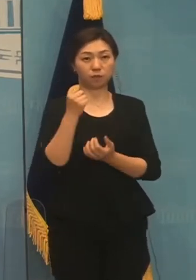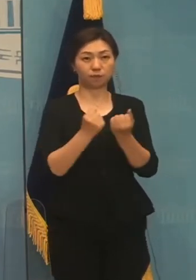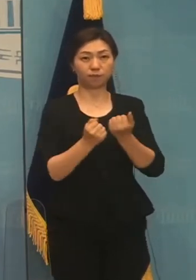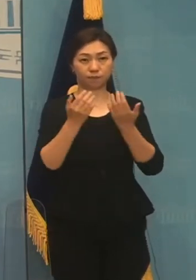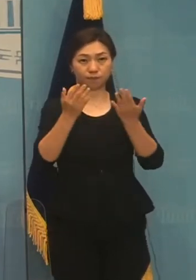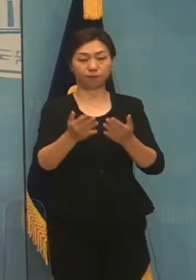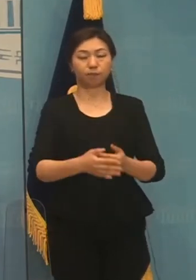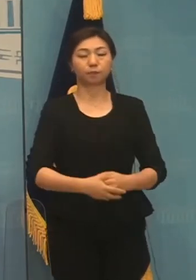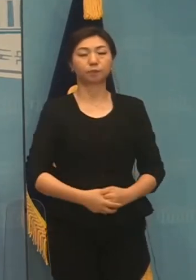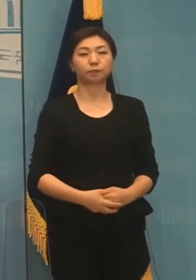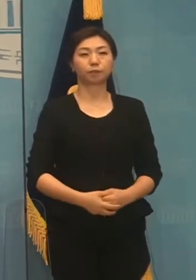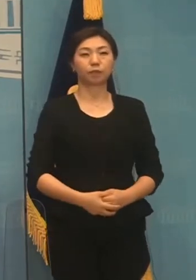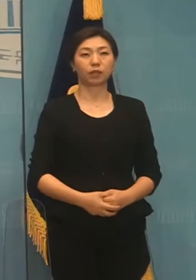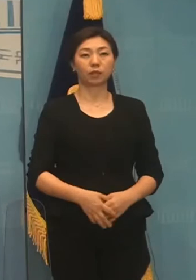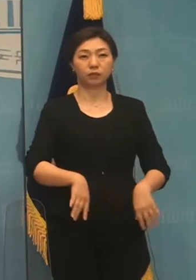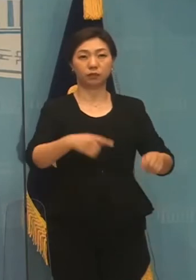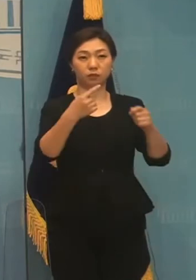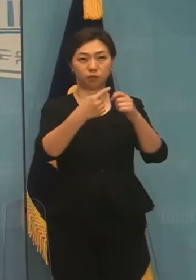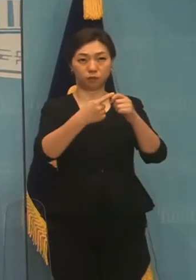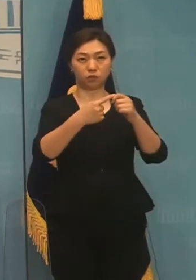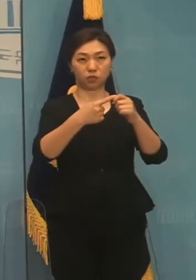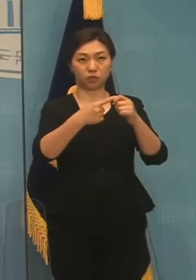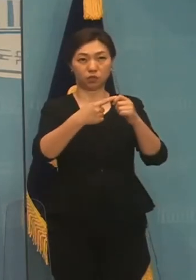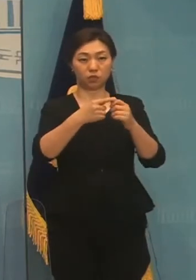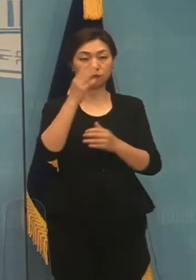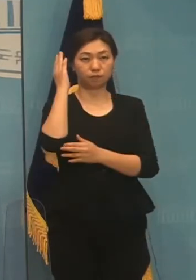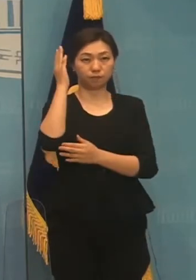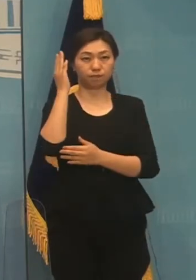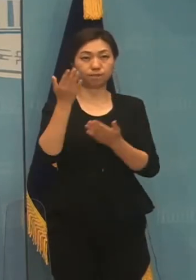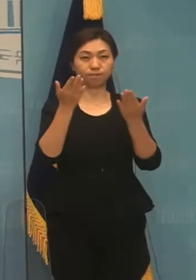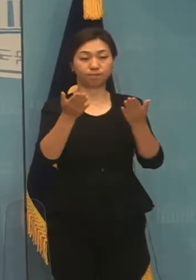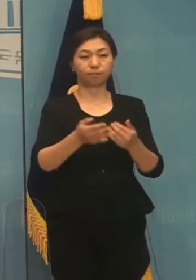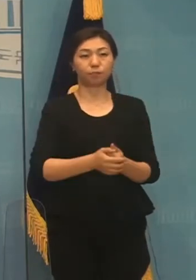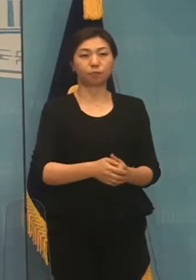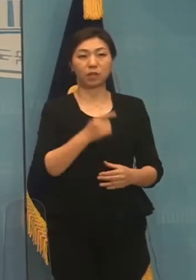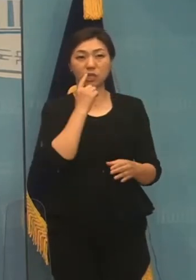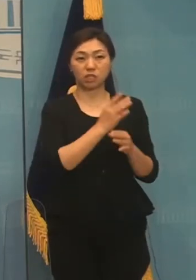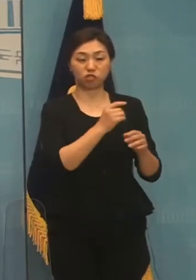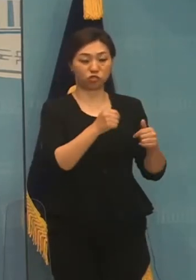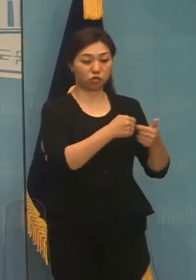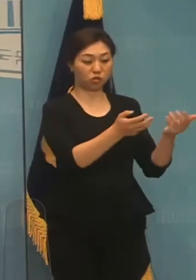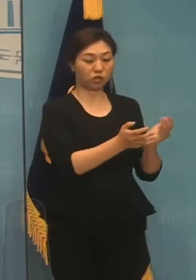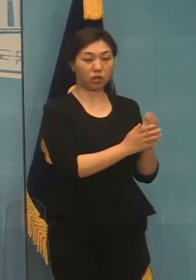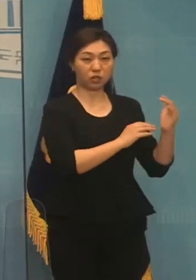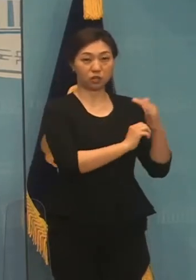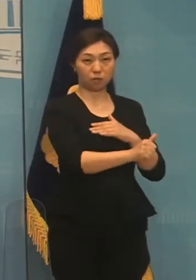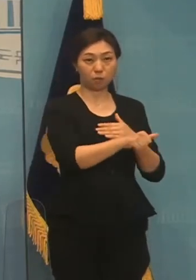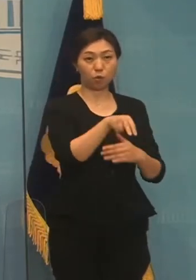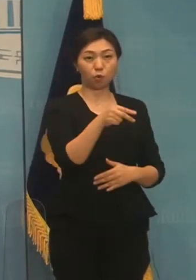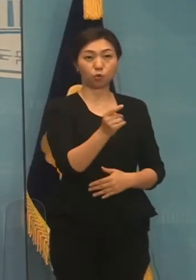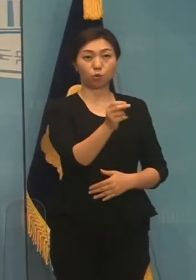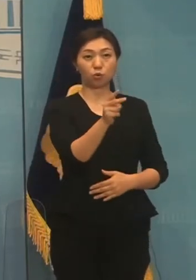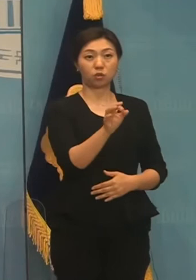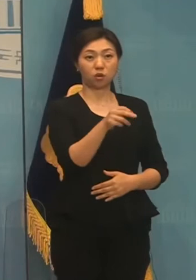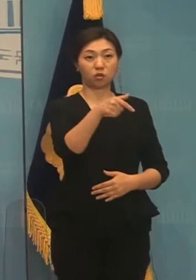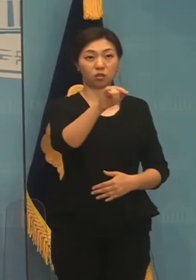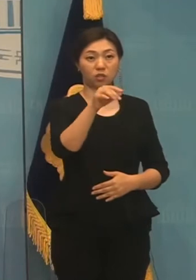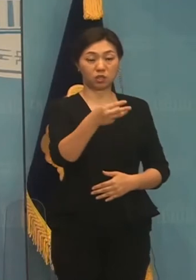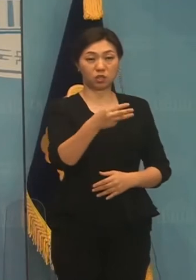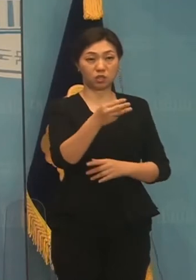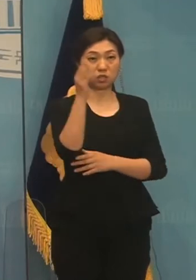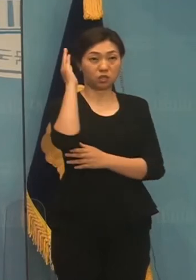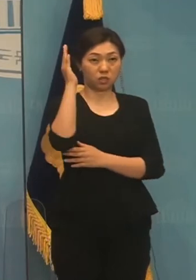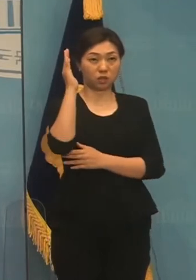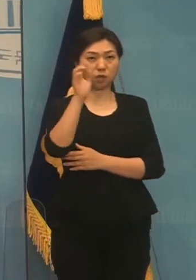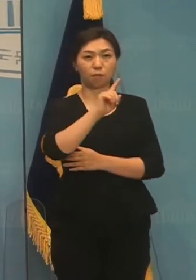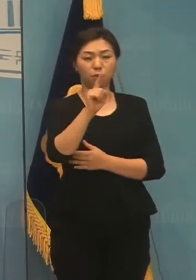하겠습니다. 첫 번째 브리핑 먼저 드리겠습니다. 민주당 송영길 대표의 교섭단체 대표연설,